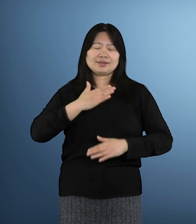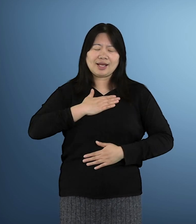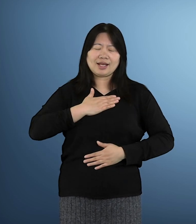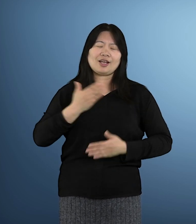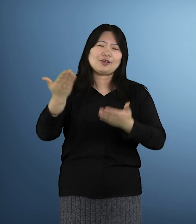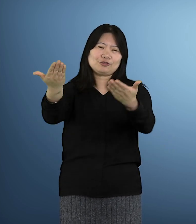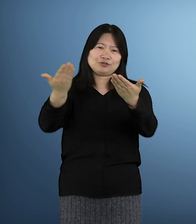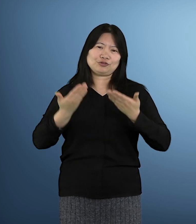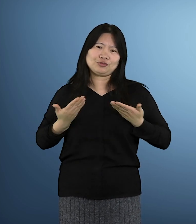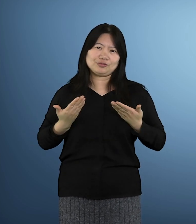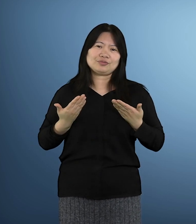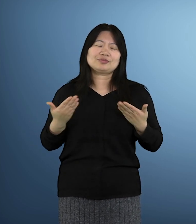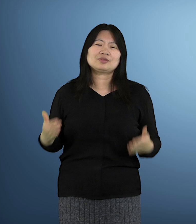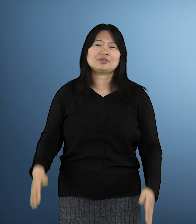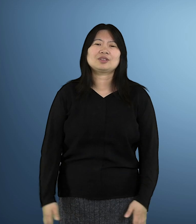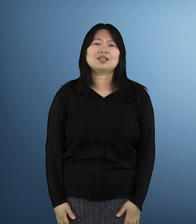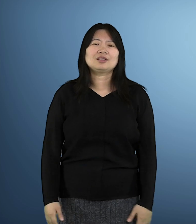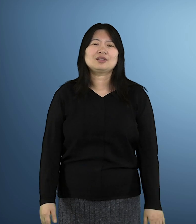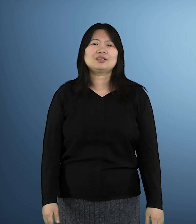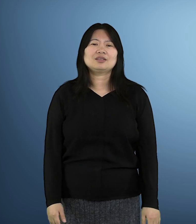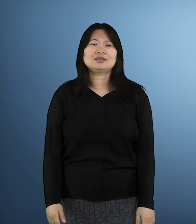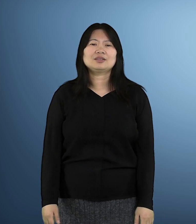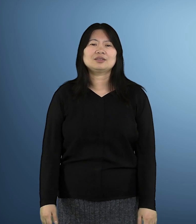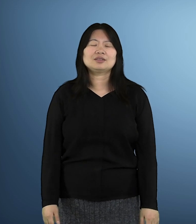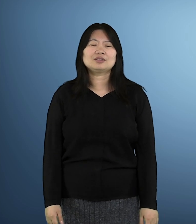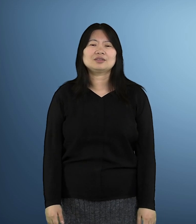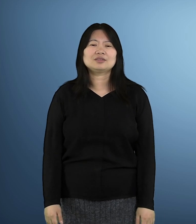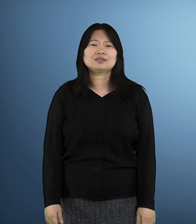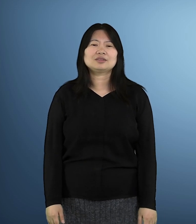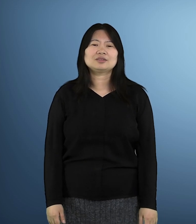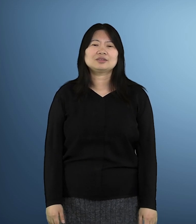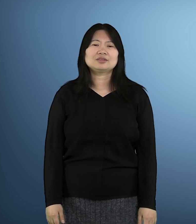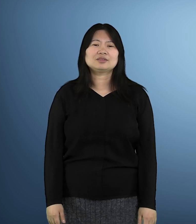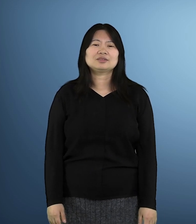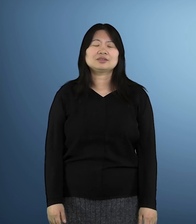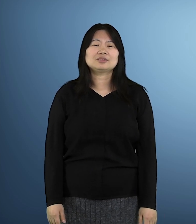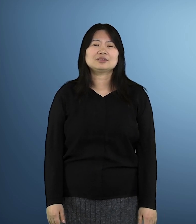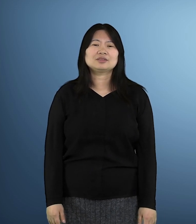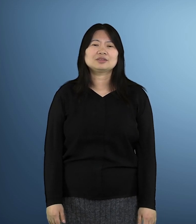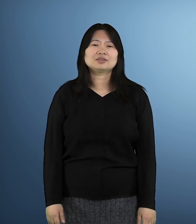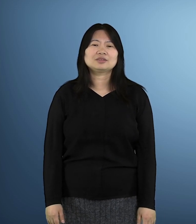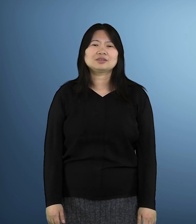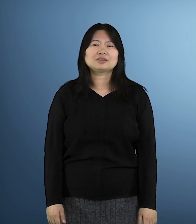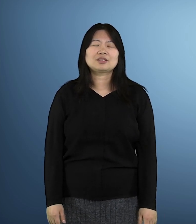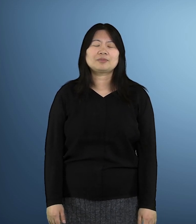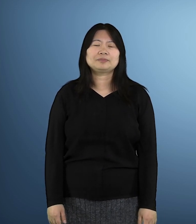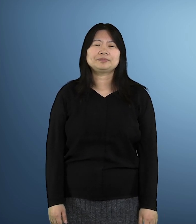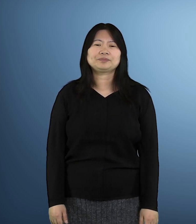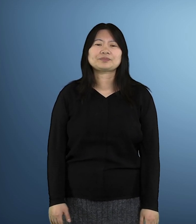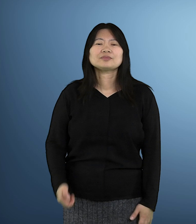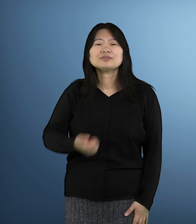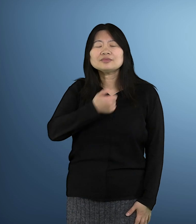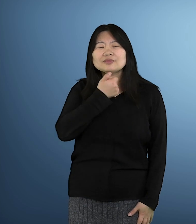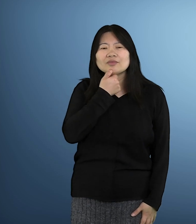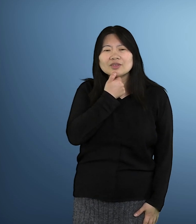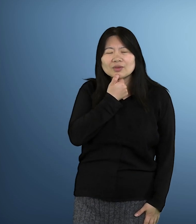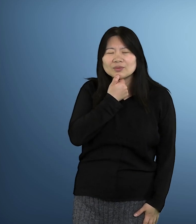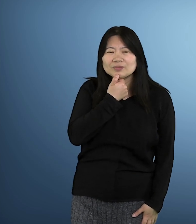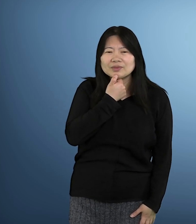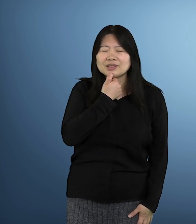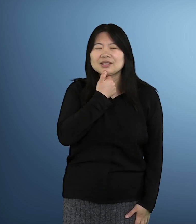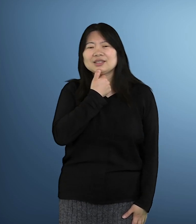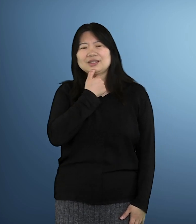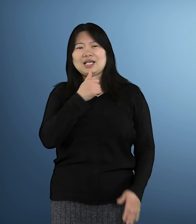것이며. 여러분, 이 당시 로마의